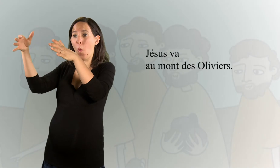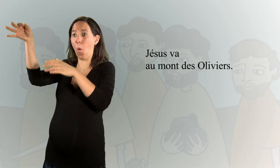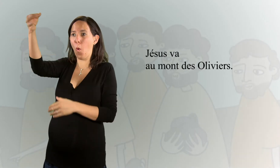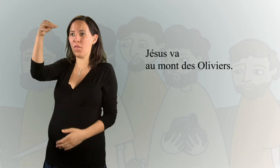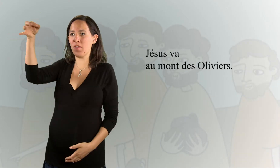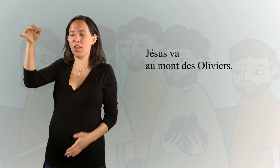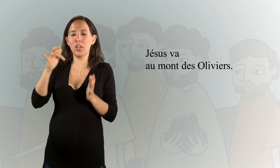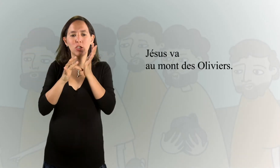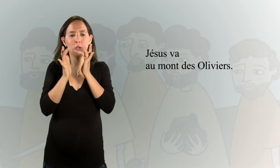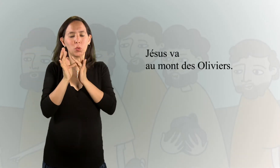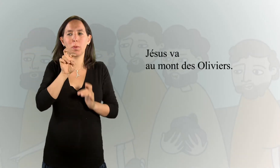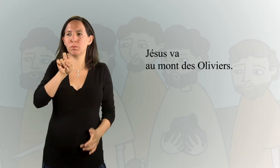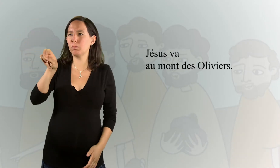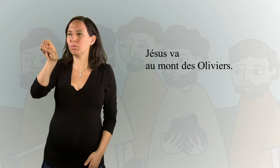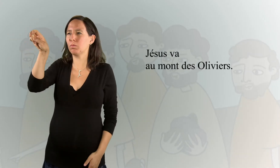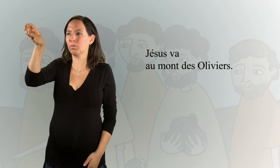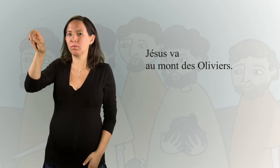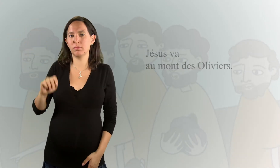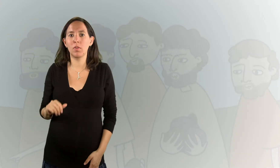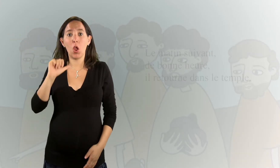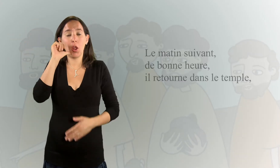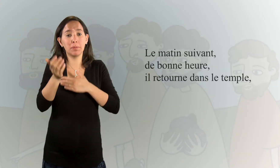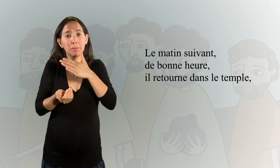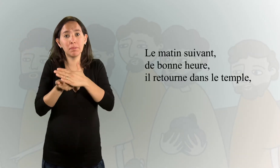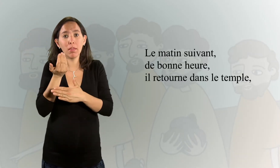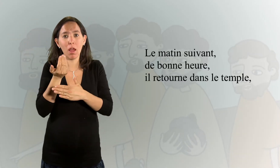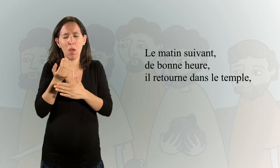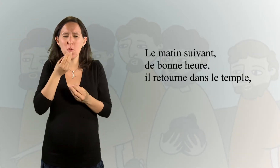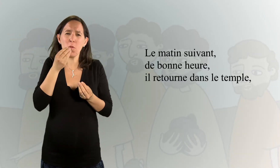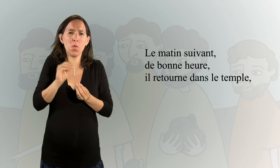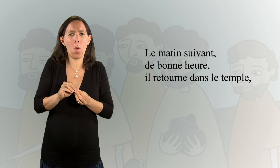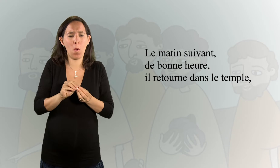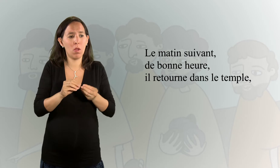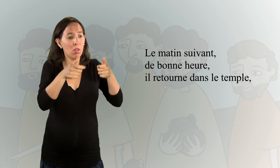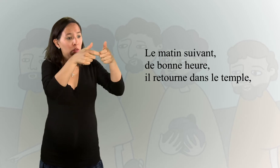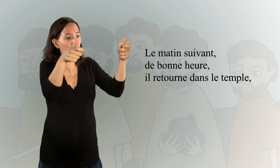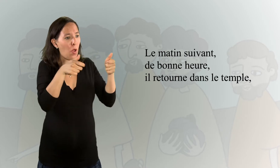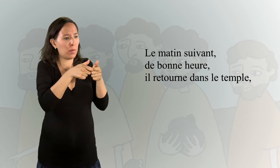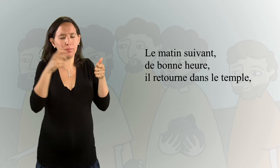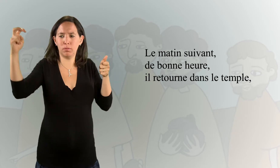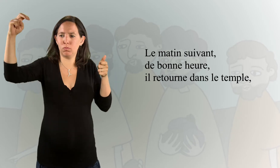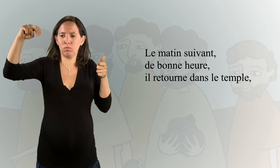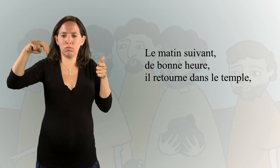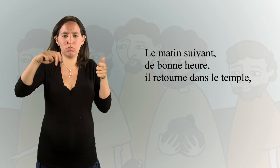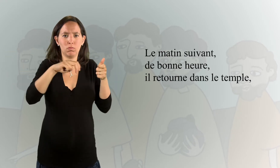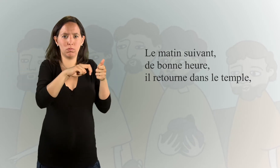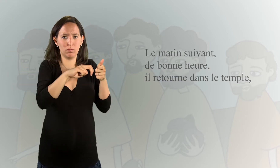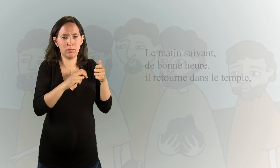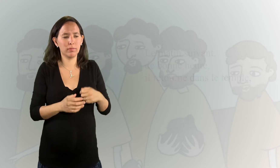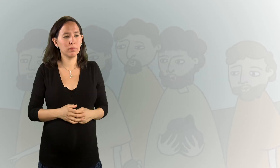Jésus va au mont des Oliviers. Le matin suivant, de bonne heure, il retourne dans le temple